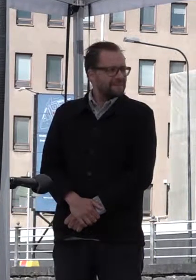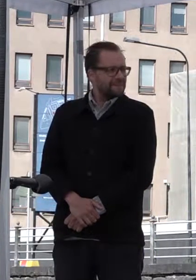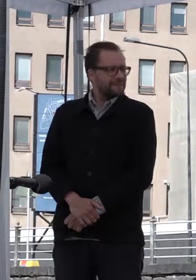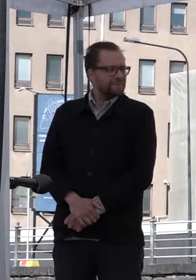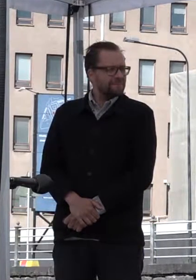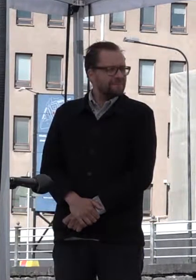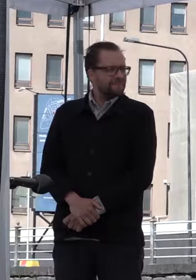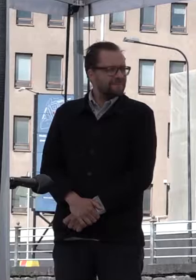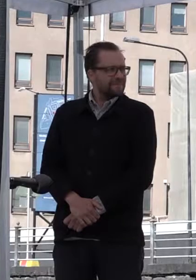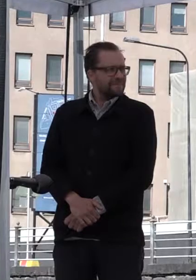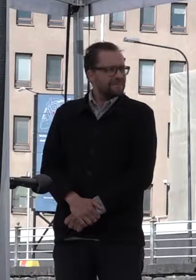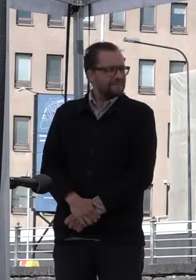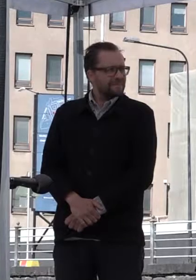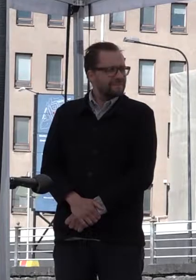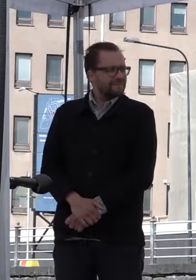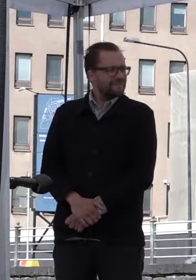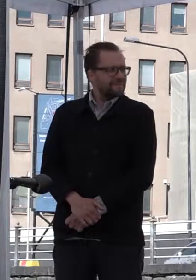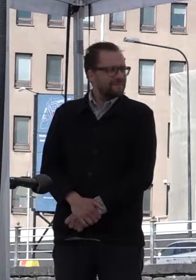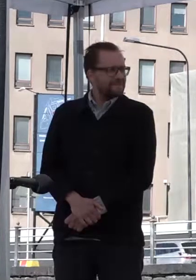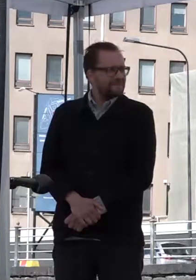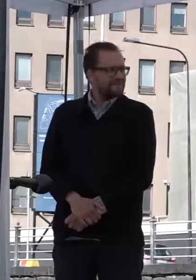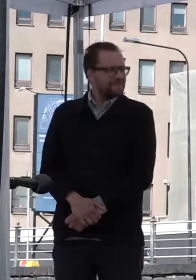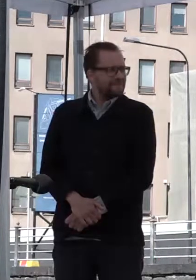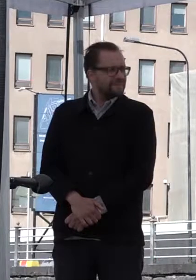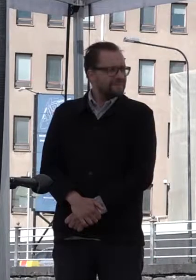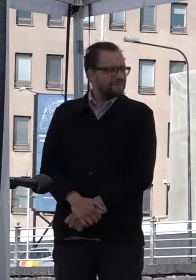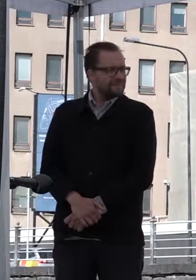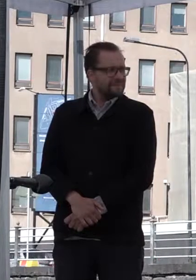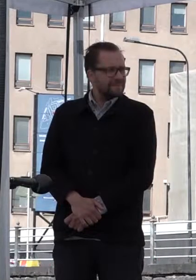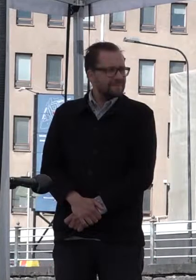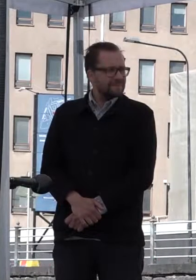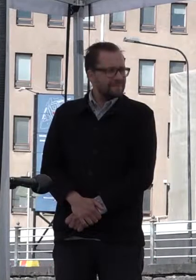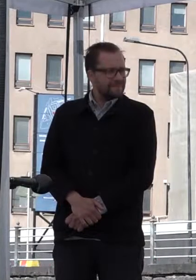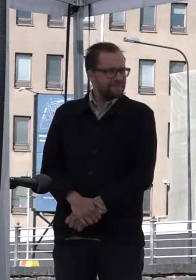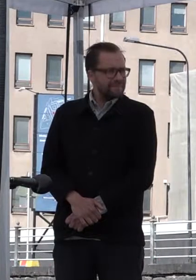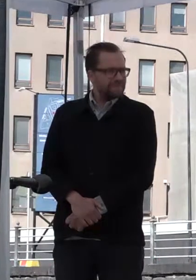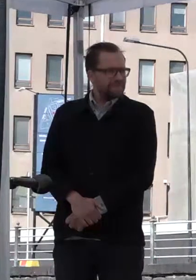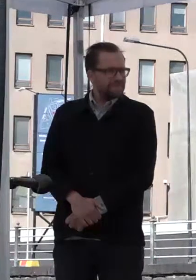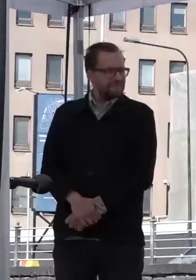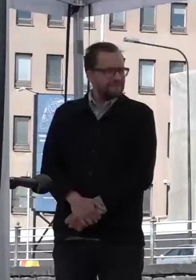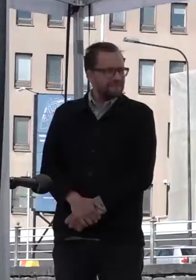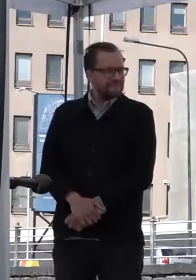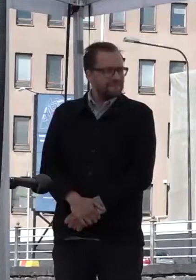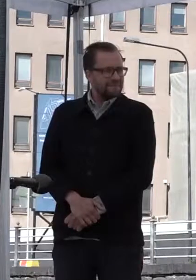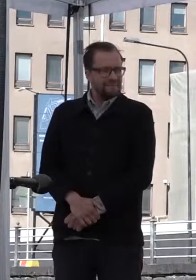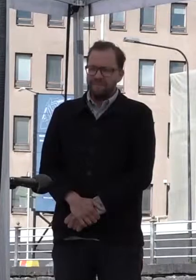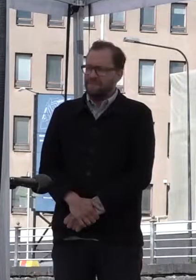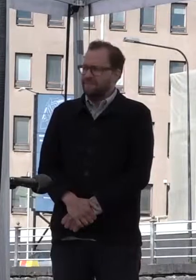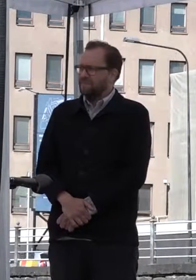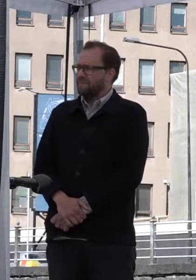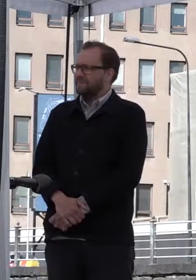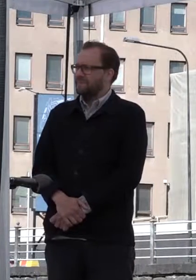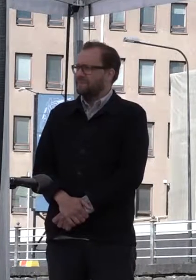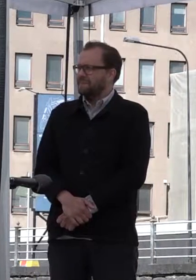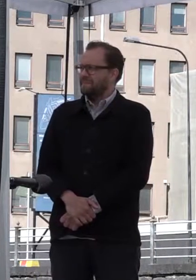ihmisiä. Pidetään myös tästä osallisuusoikeudesta kiinni sitten heti, kun on tästä juhlasta selvitty. Kun